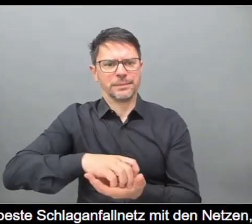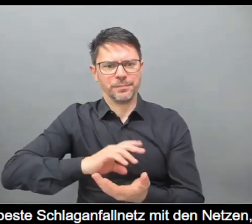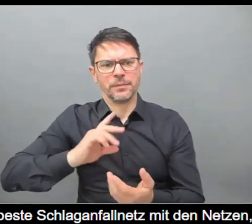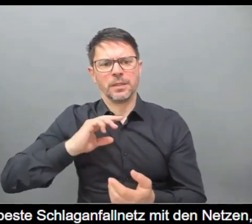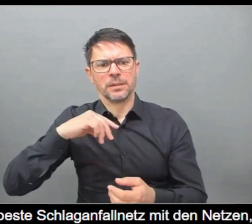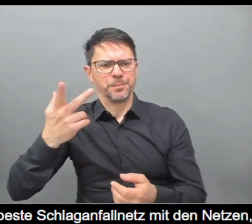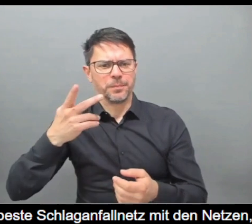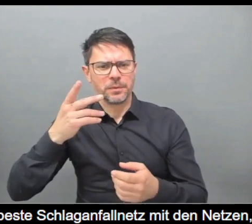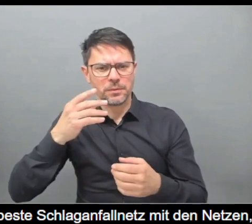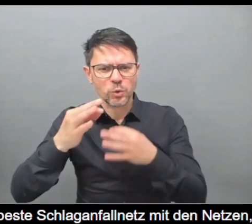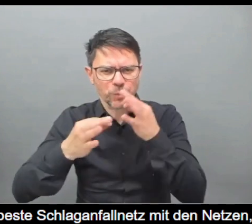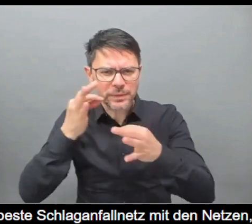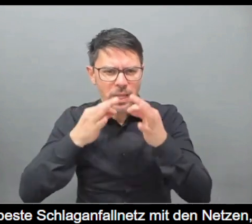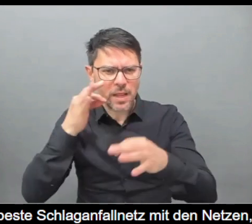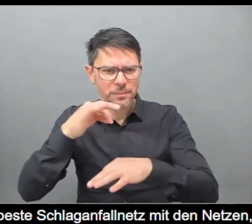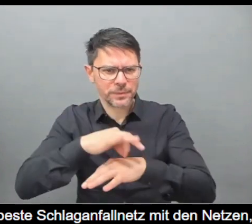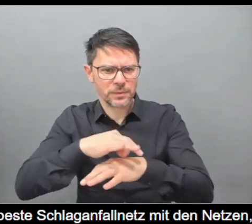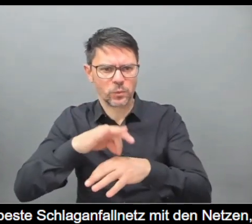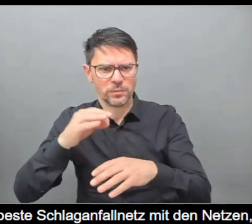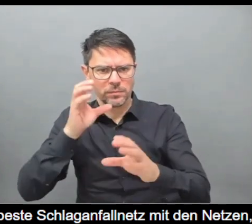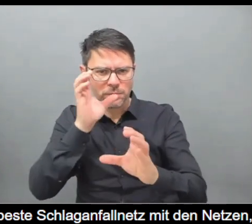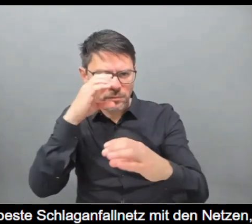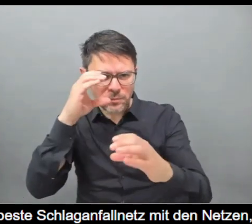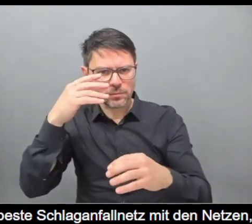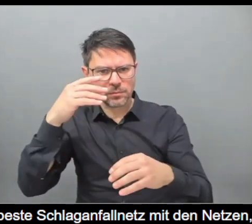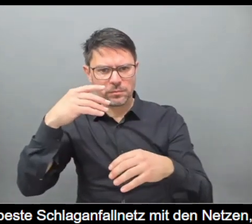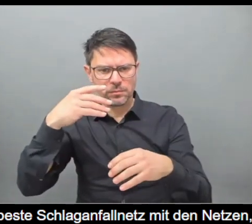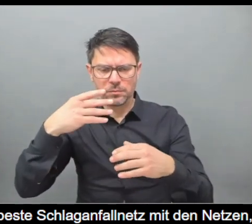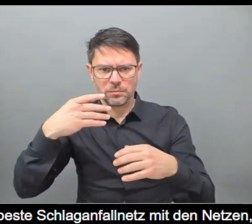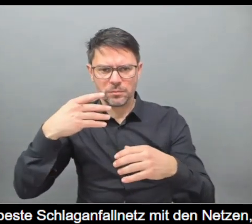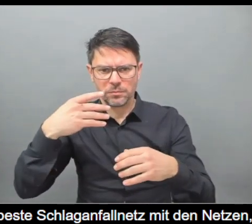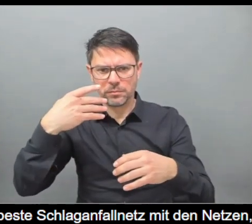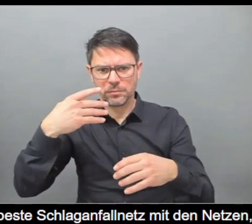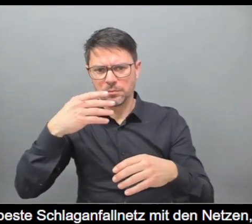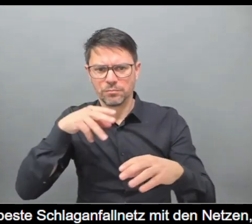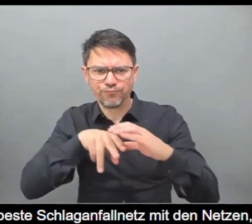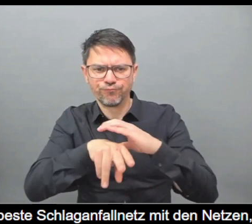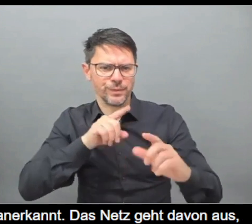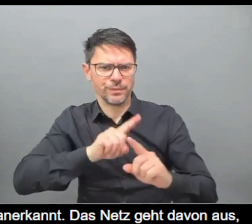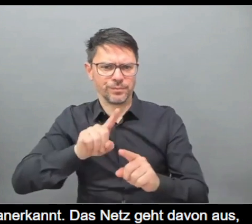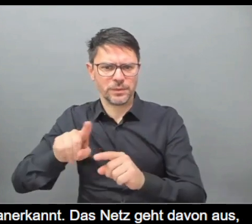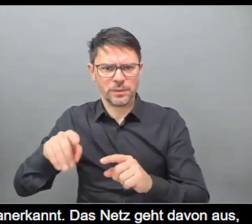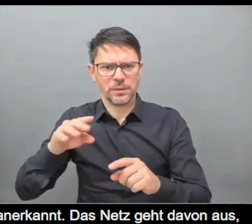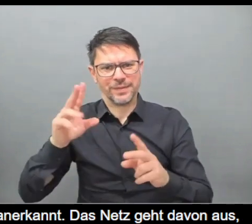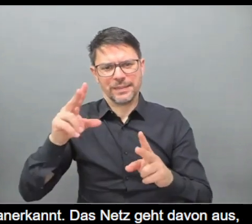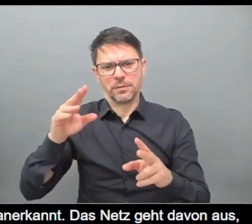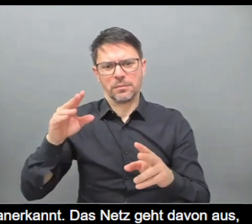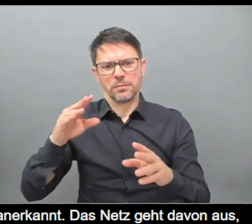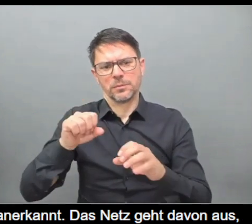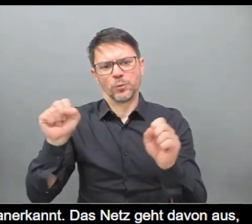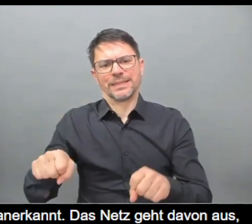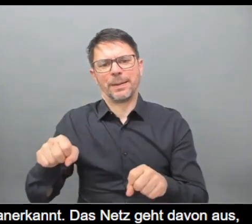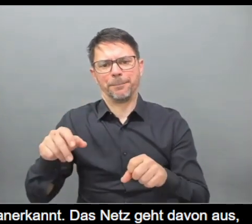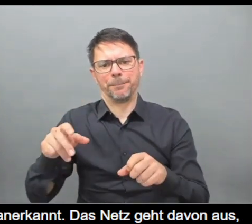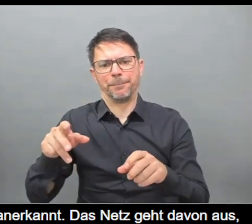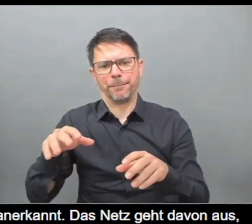nichts dagegen, beispielsweise die Minutenzeiten festzulegen. in der Schlaganfallversorgung. Die haben wir ja. Und wir sind da auch weit schneller und besser, als es